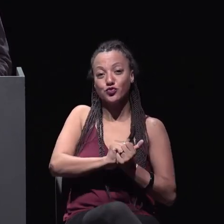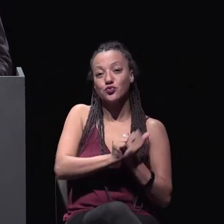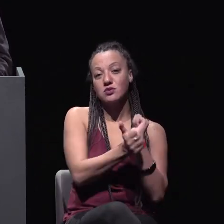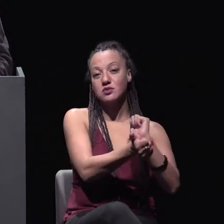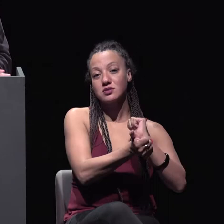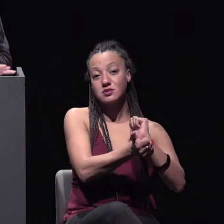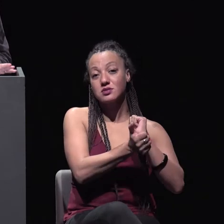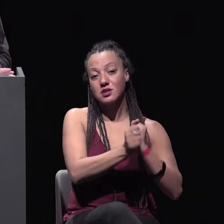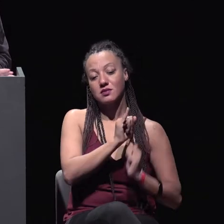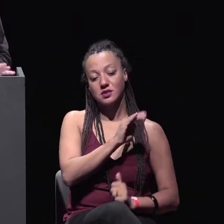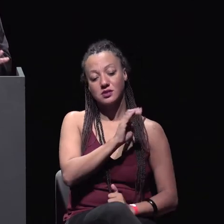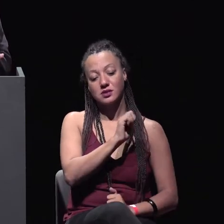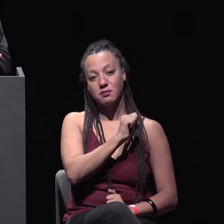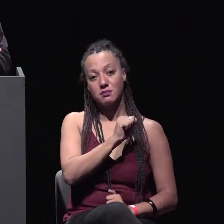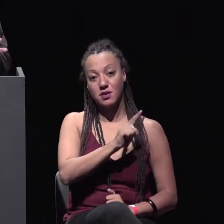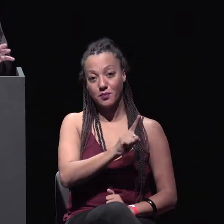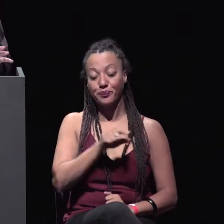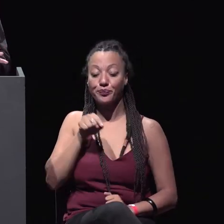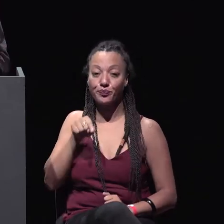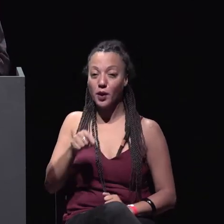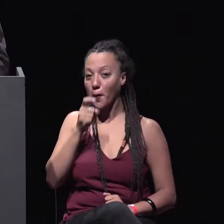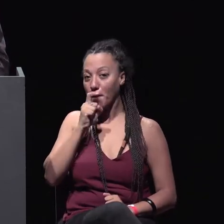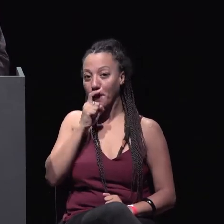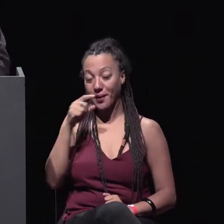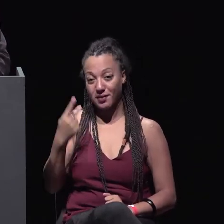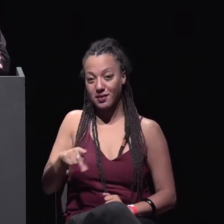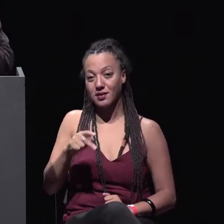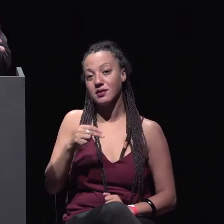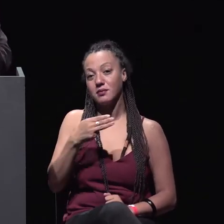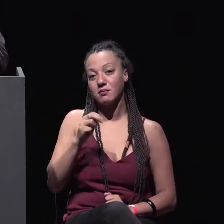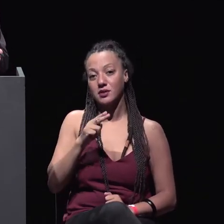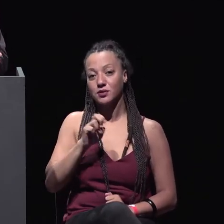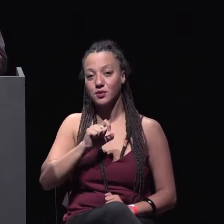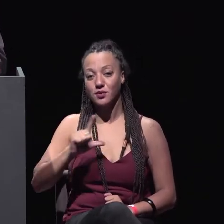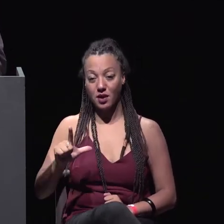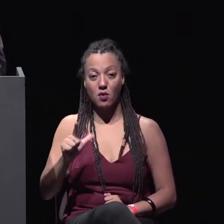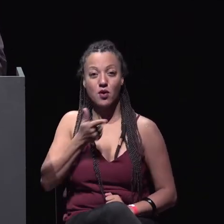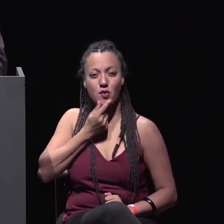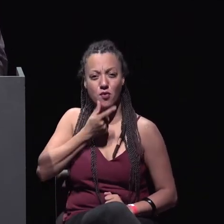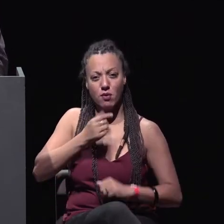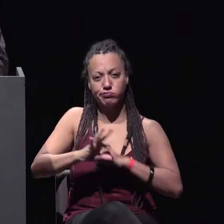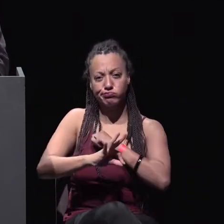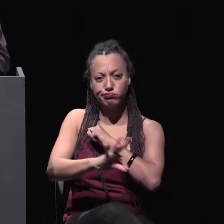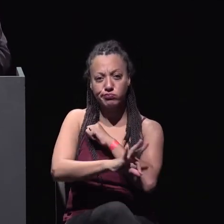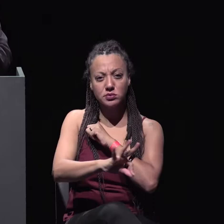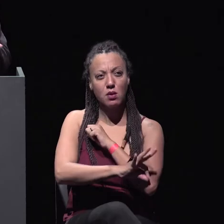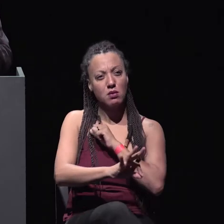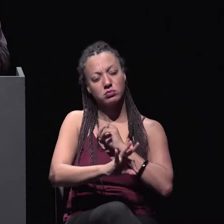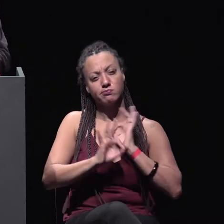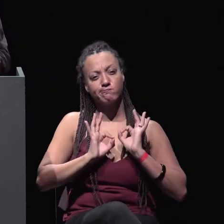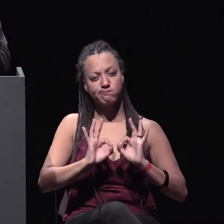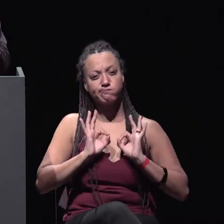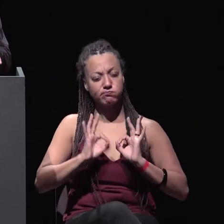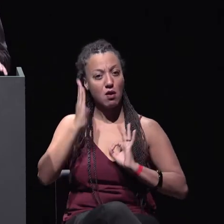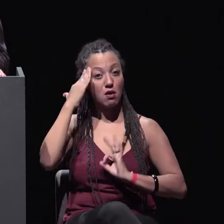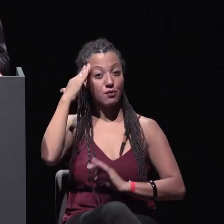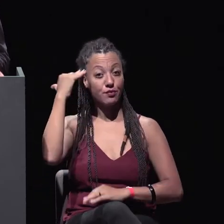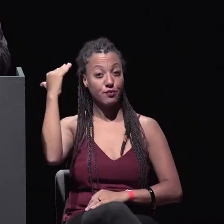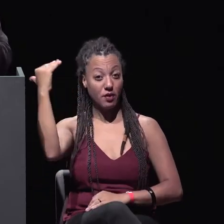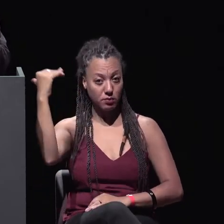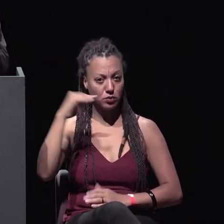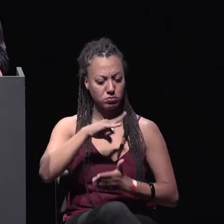isabel é o pai dele manoel francisco lisboa é um arquiteto um mestre de obras com uma reputação também